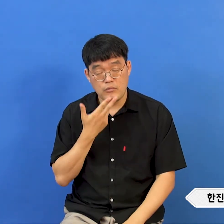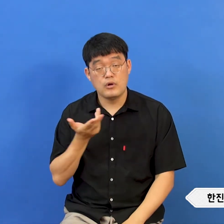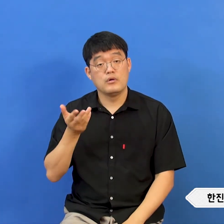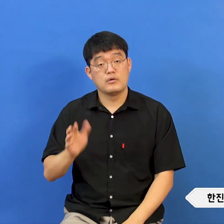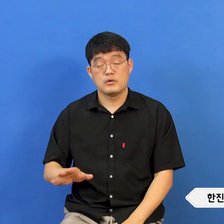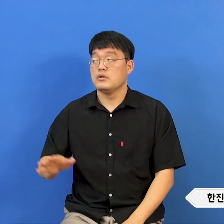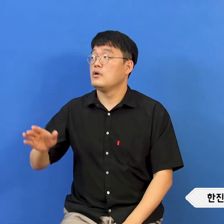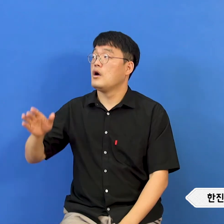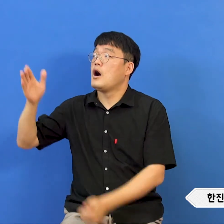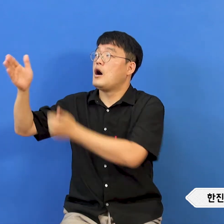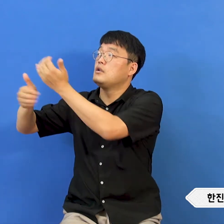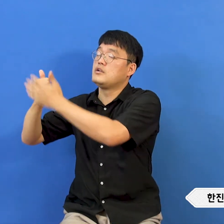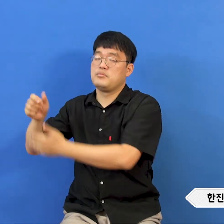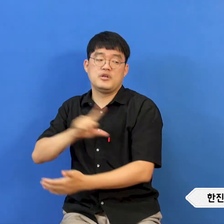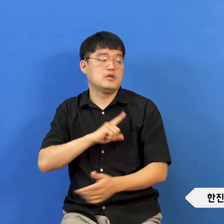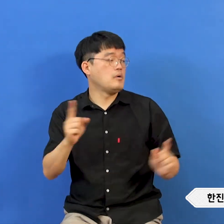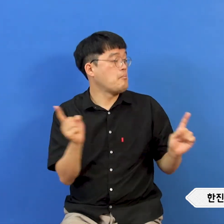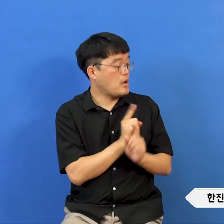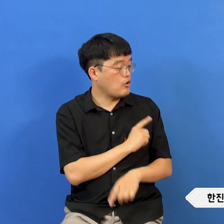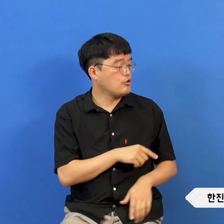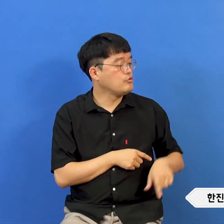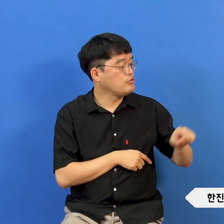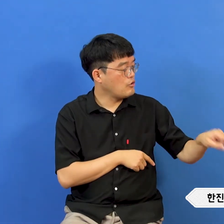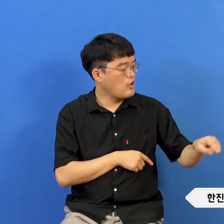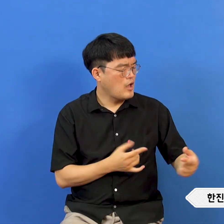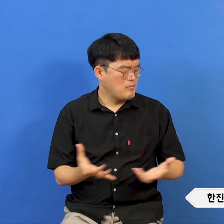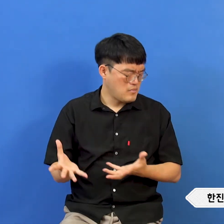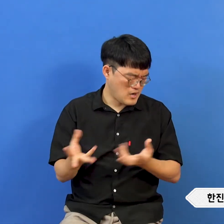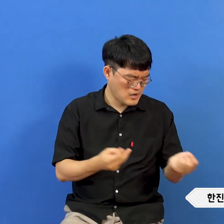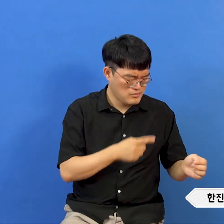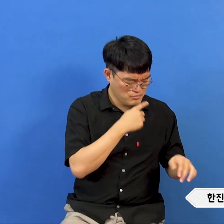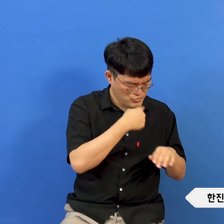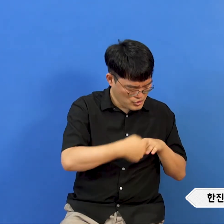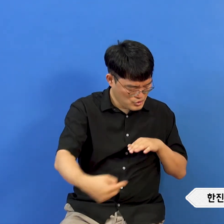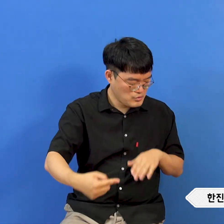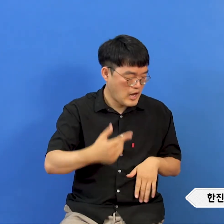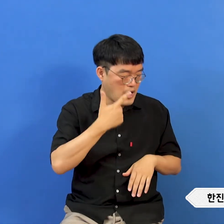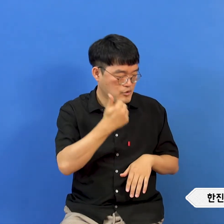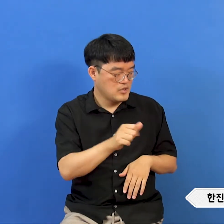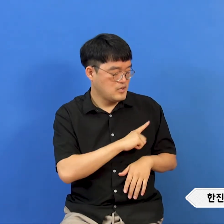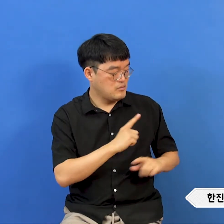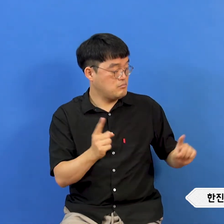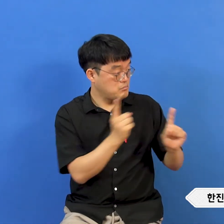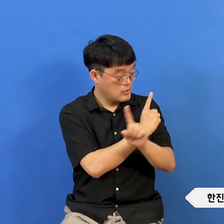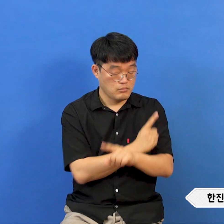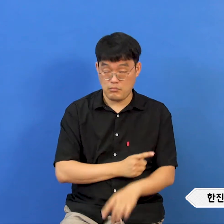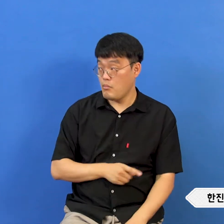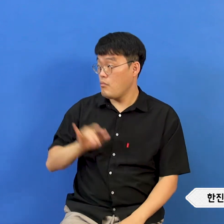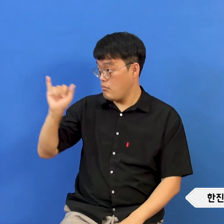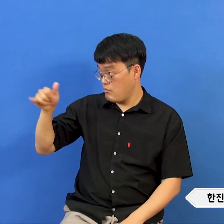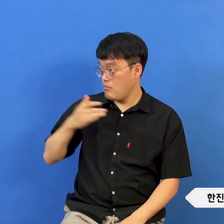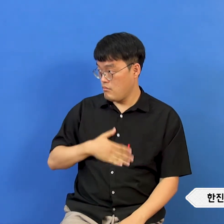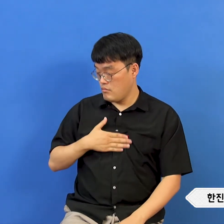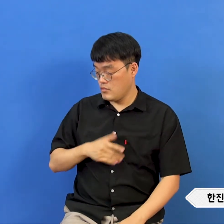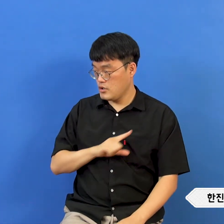그런데도 하나님이 이름을 바꾸라고 하십니다. 많은 민족의 아버지로 아브라함 이름을 바꾸었습니다.